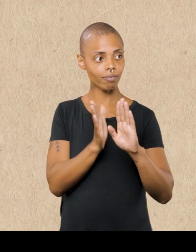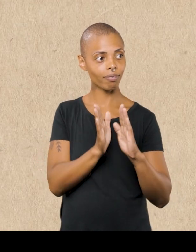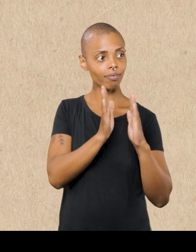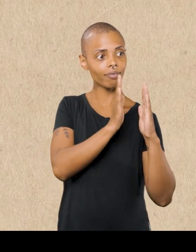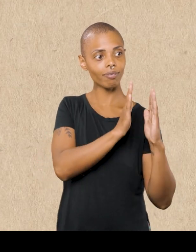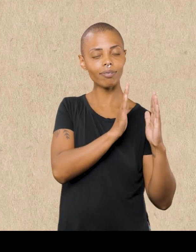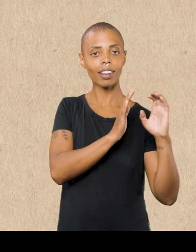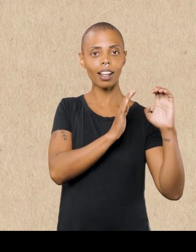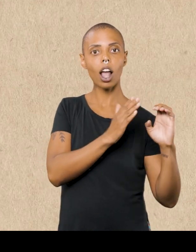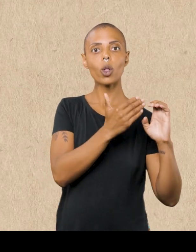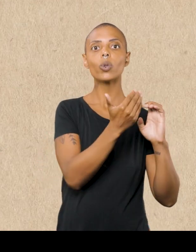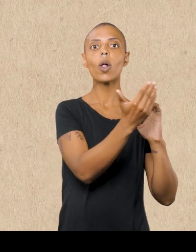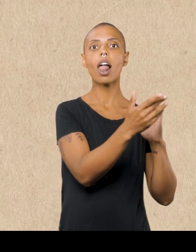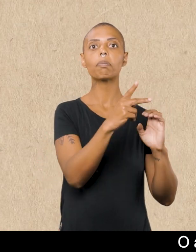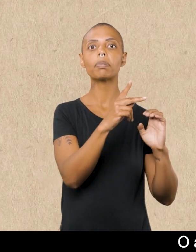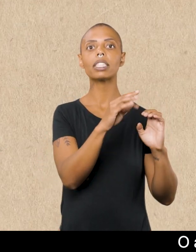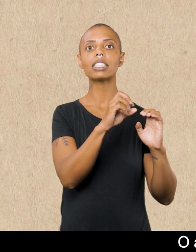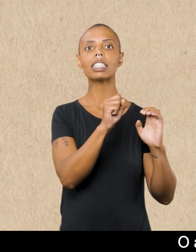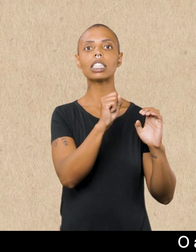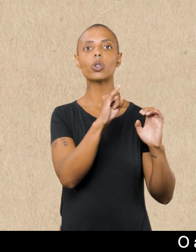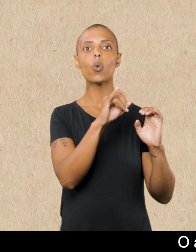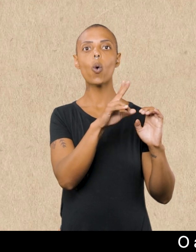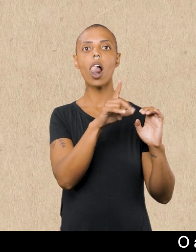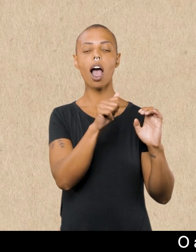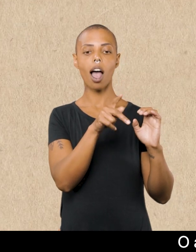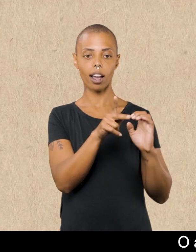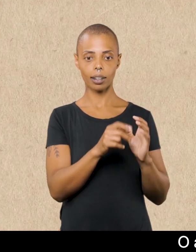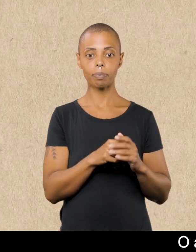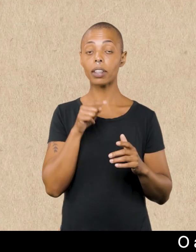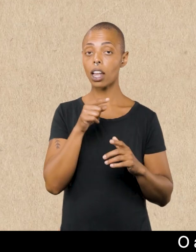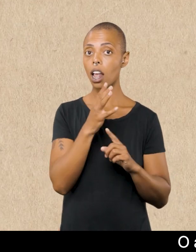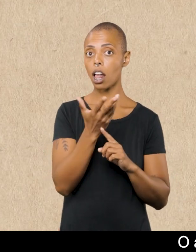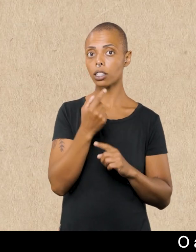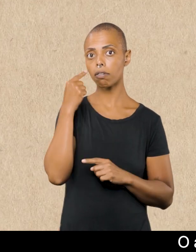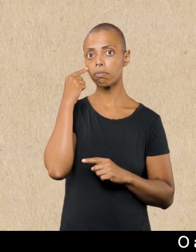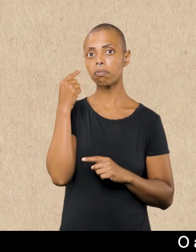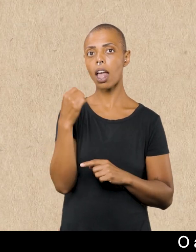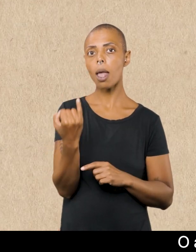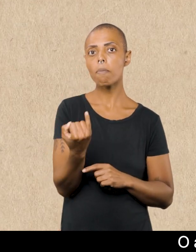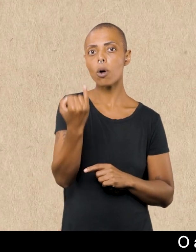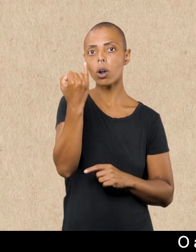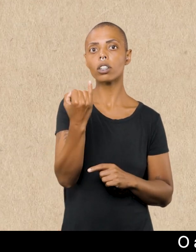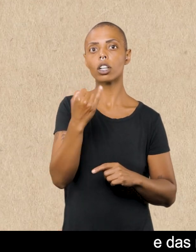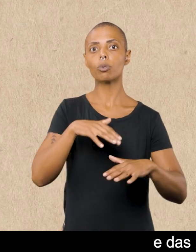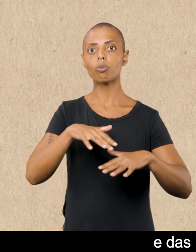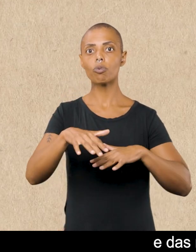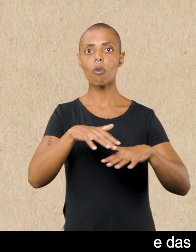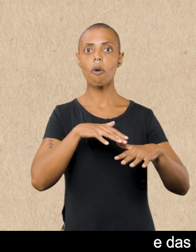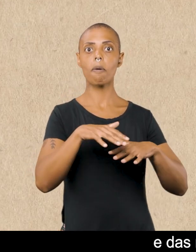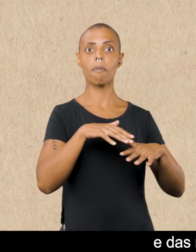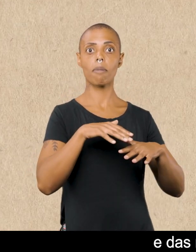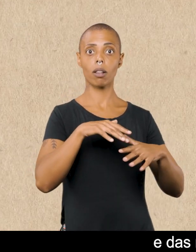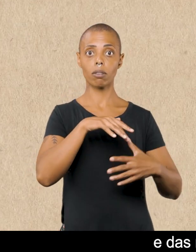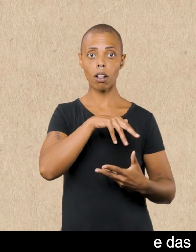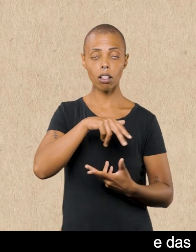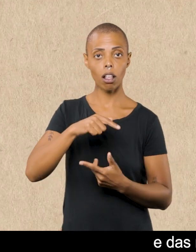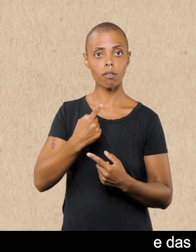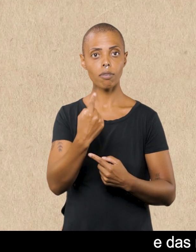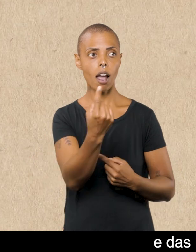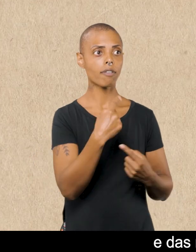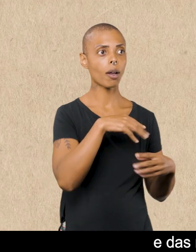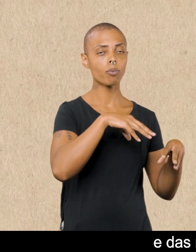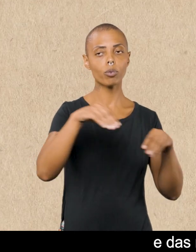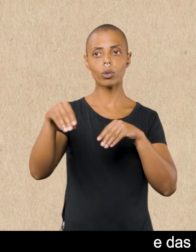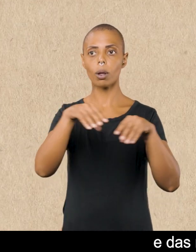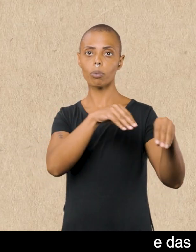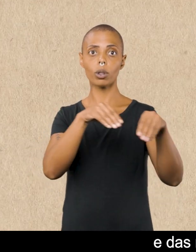seja, na parede de entrada da sala, à esquerda da obra de Pitsiulak. O artista considera a importância